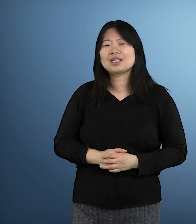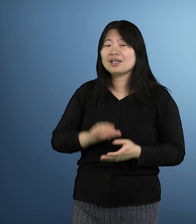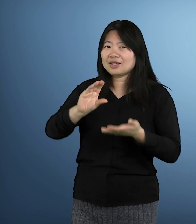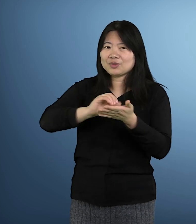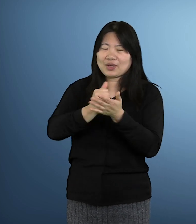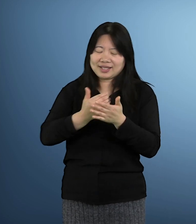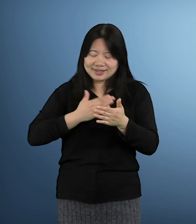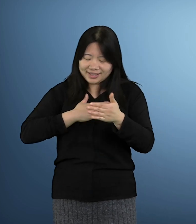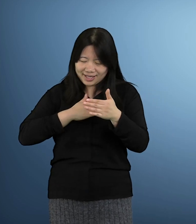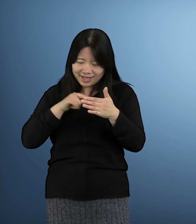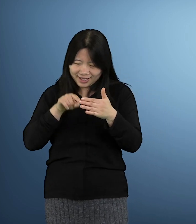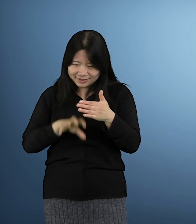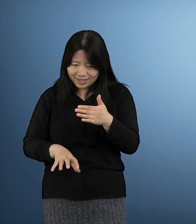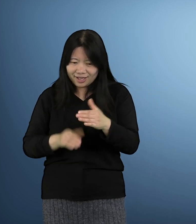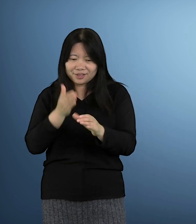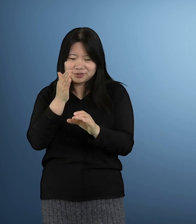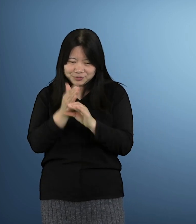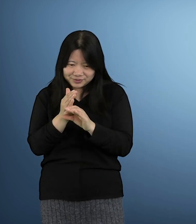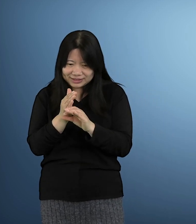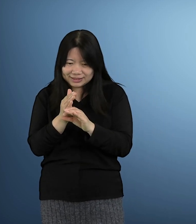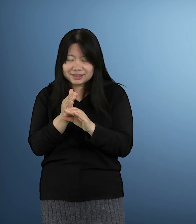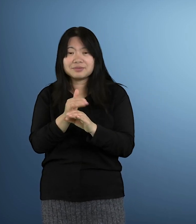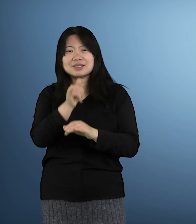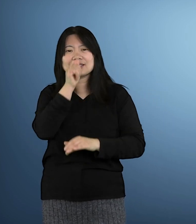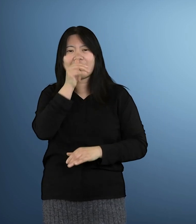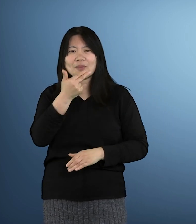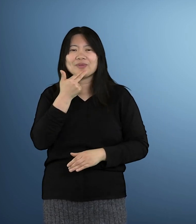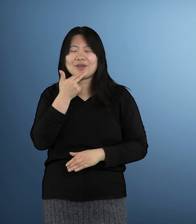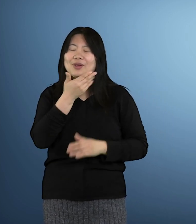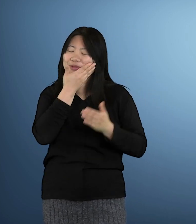그리스도가 내 안에 중심이 되어 있는가?